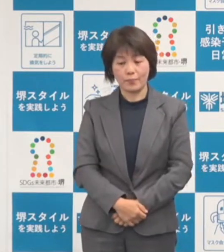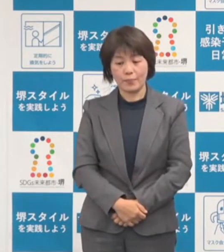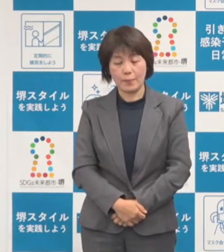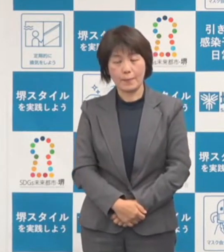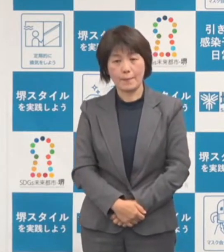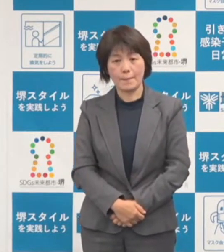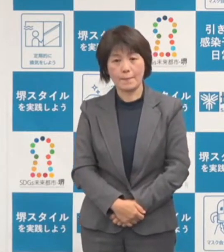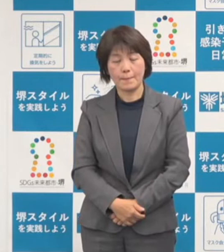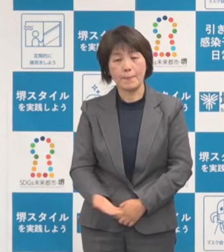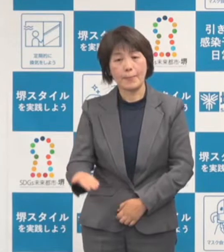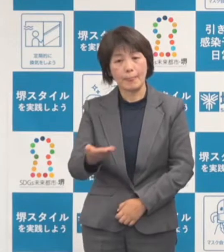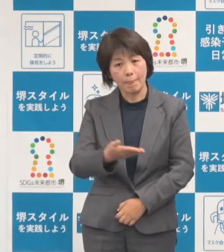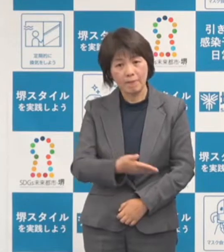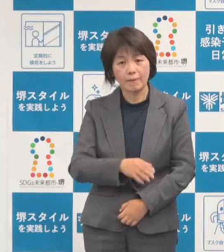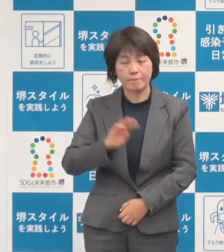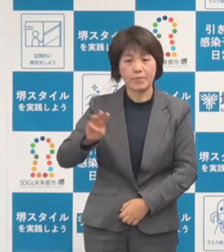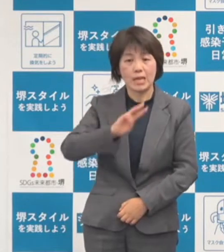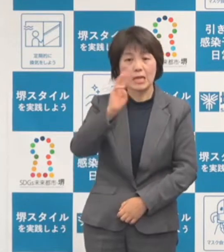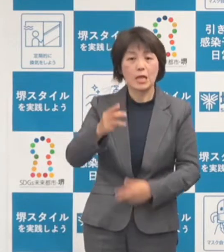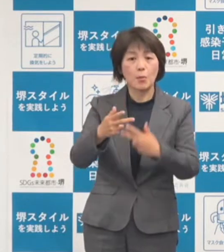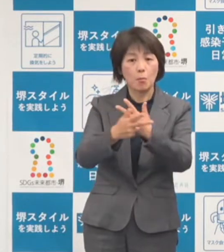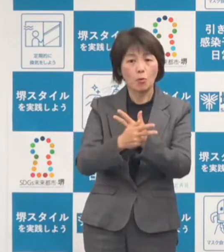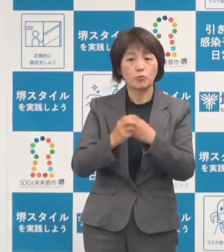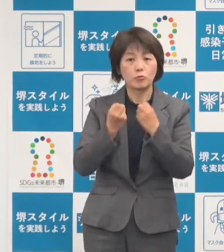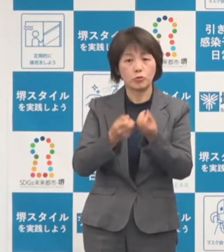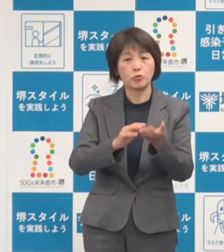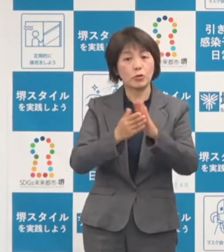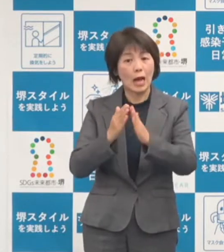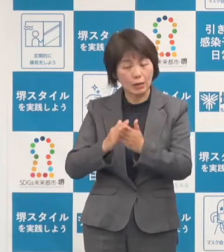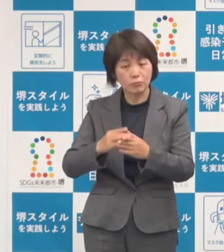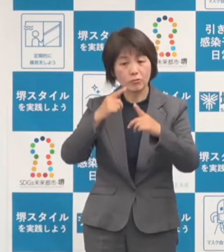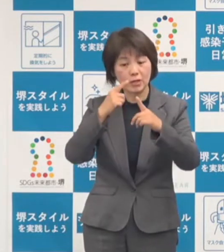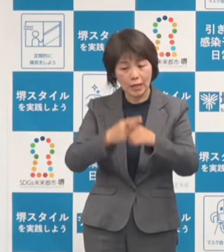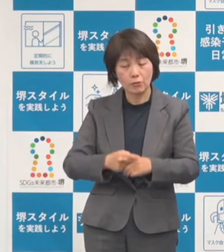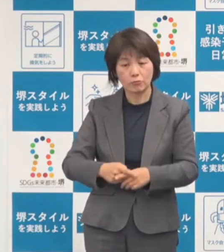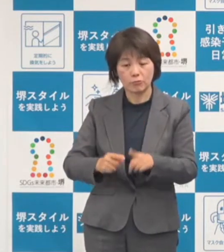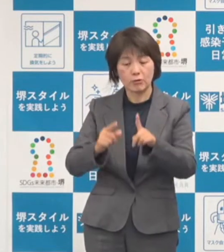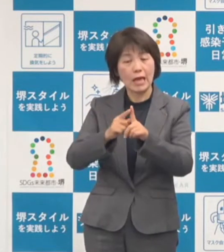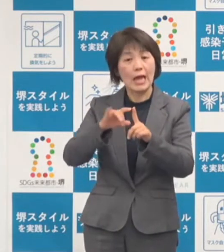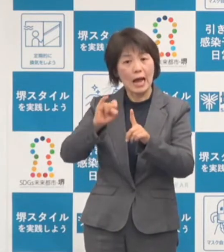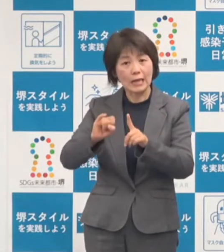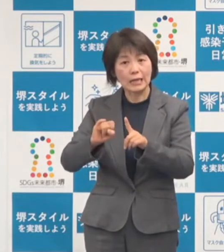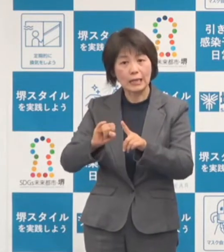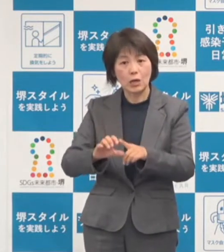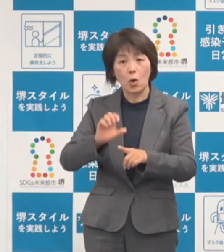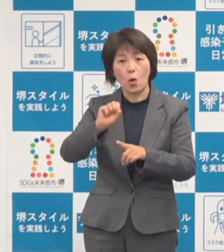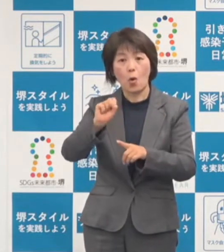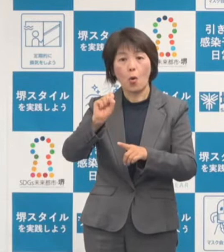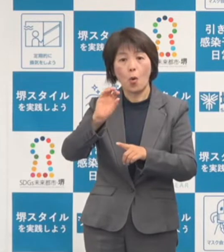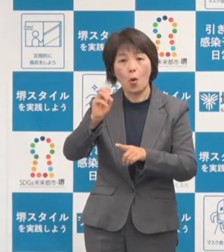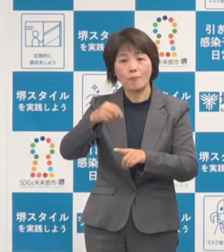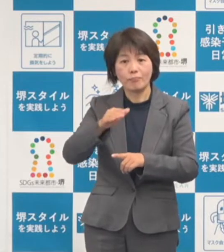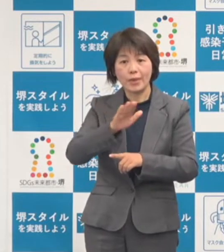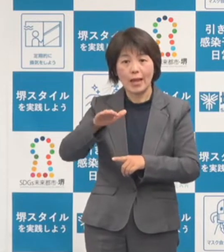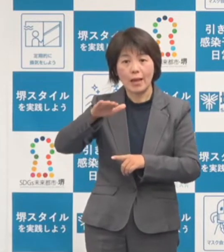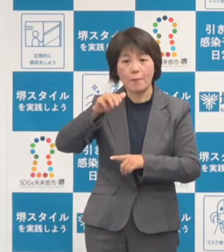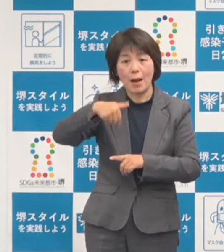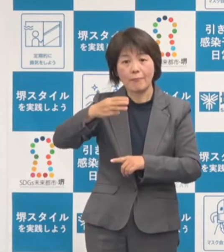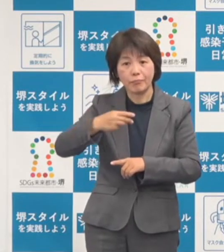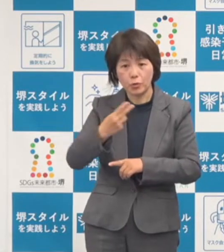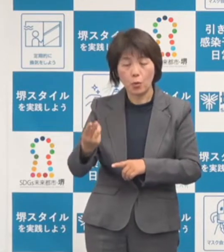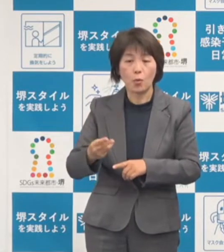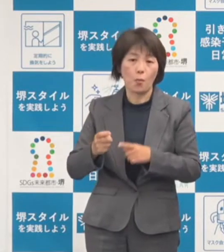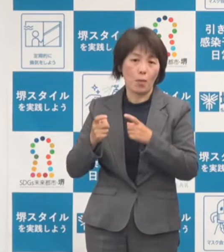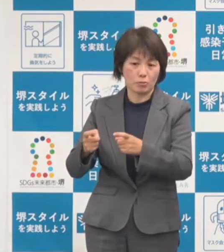はい、続きまして、仙北ニュータウン ×AI オンデマンドバス、コンビ連携を活用したコンビ連携